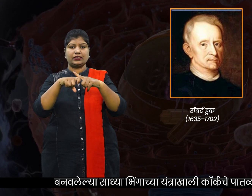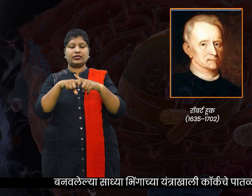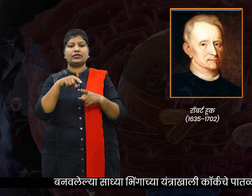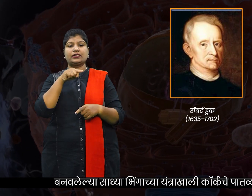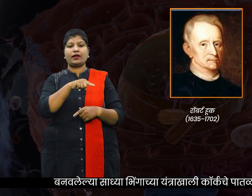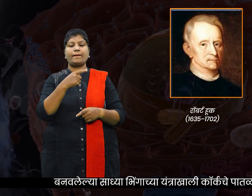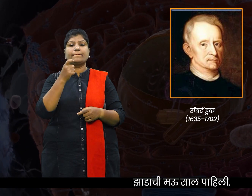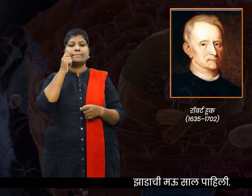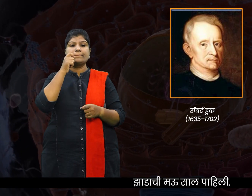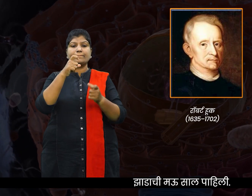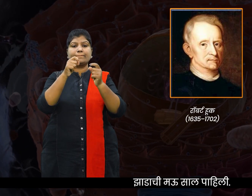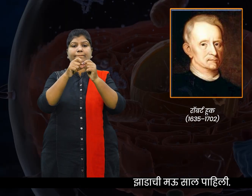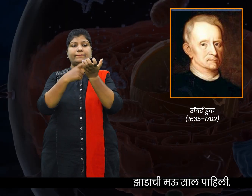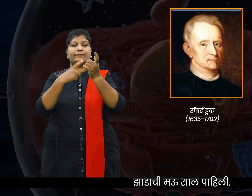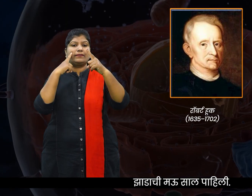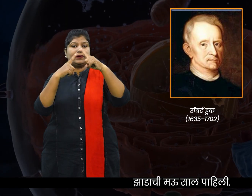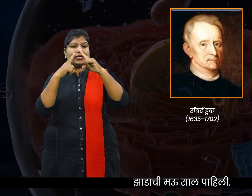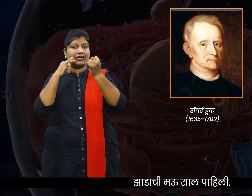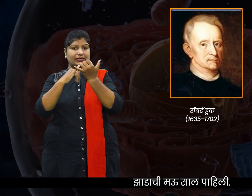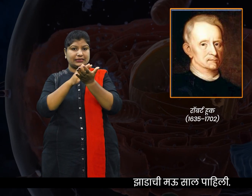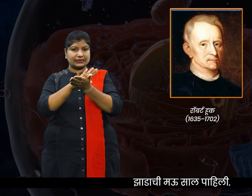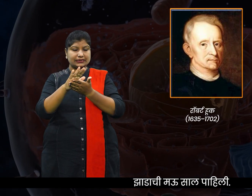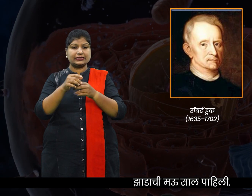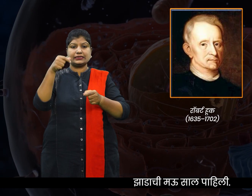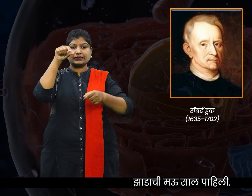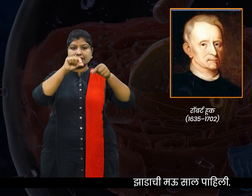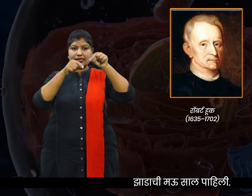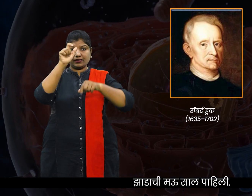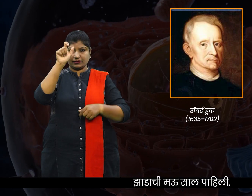काप ओकच्या झाडाखाली मऊ साल पाहिली.